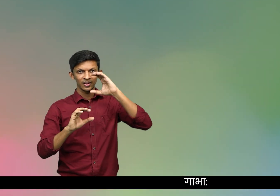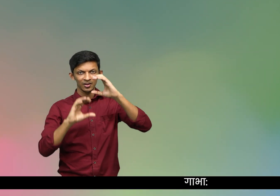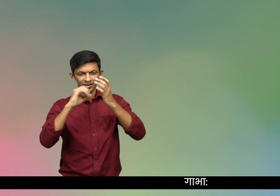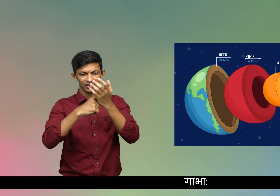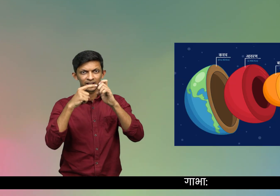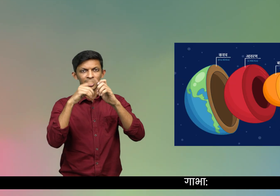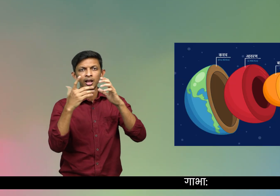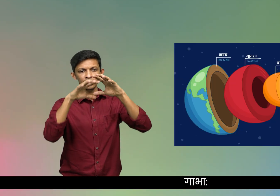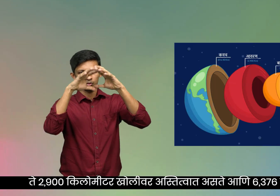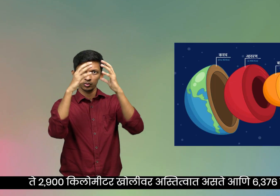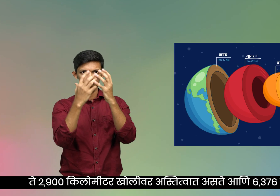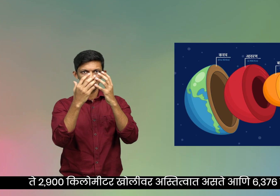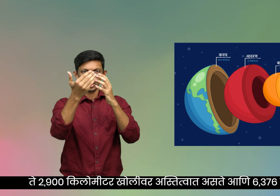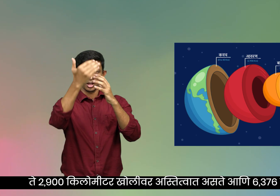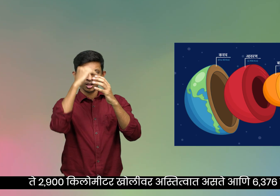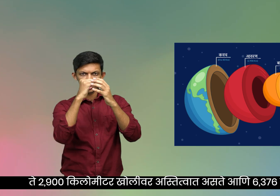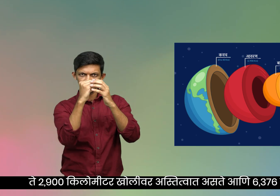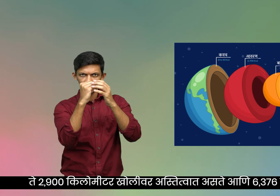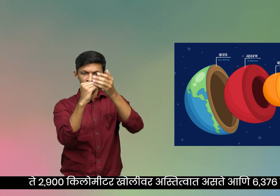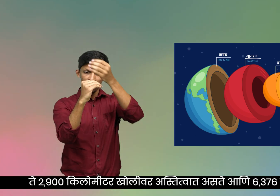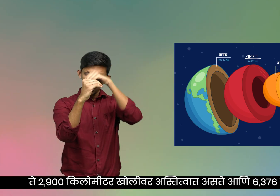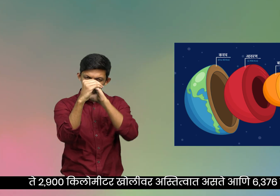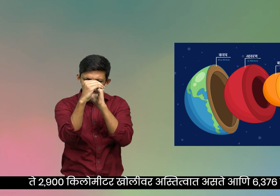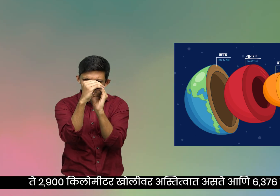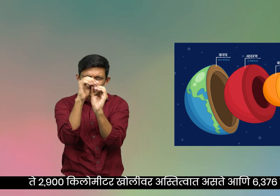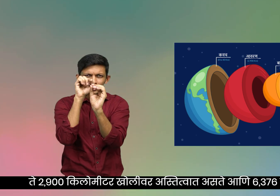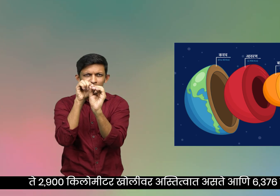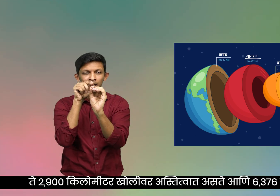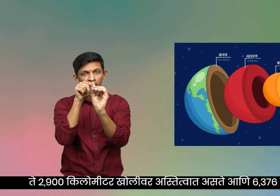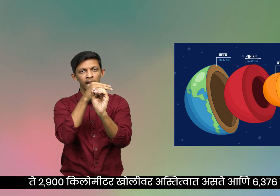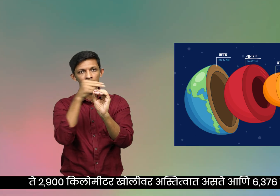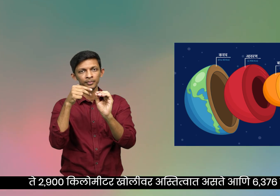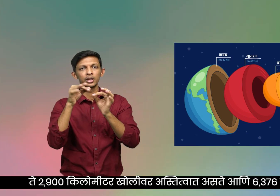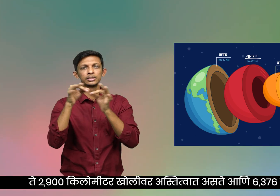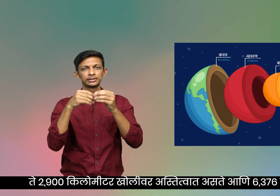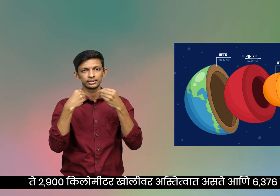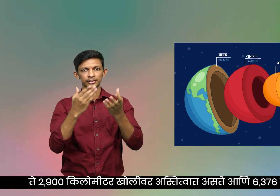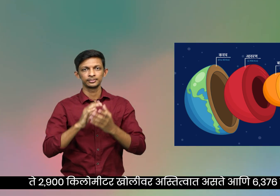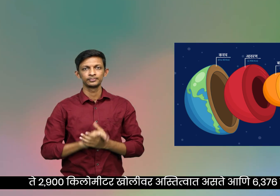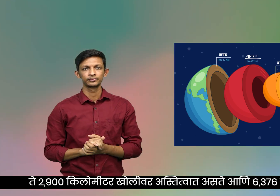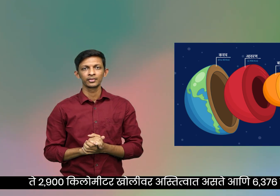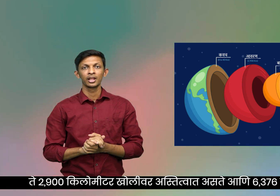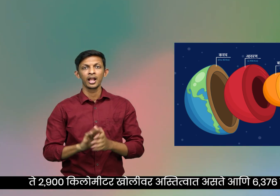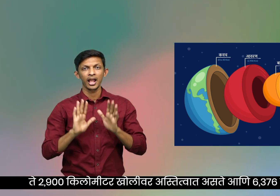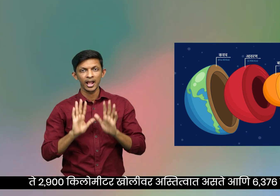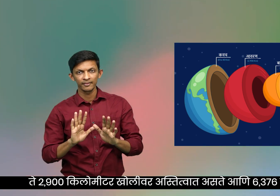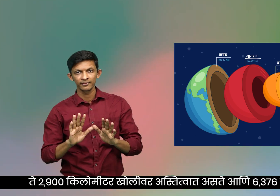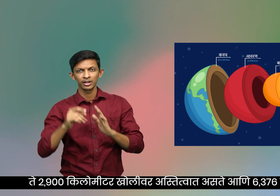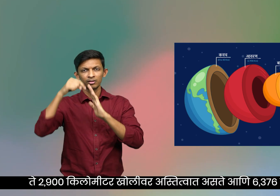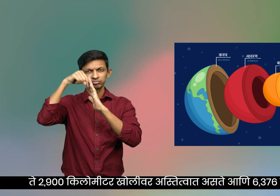गाभा ते 2900 किलोमीटर खोलीवर अस्तित्वात असते आणि 6376